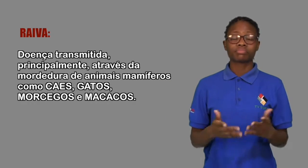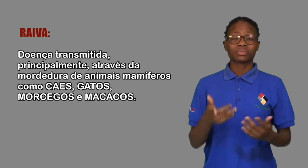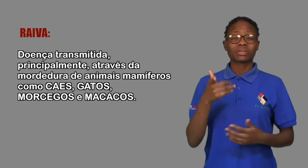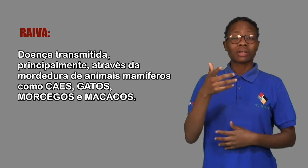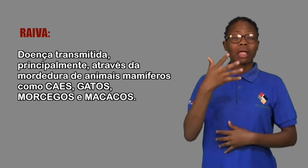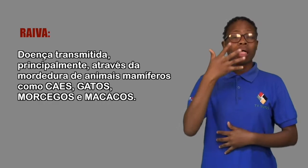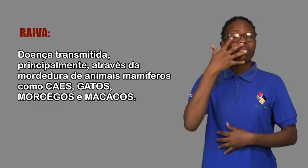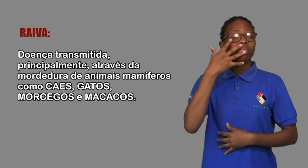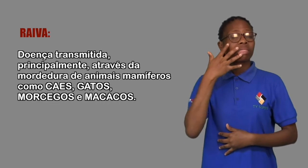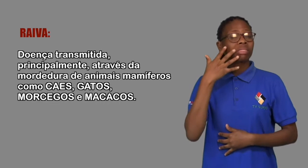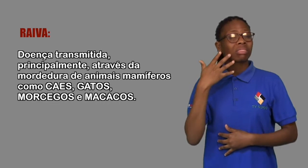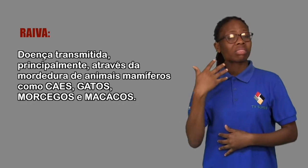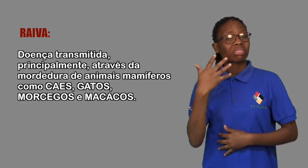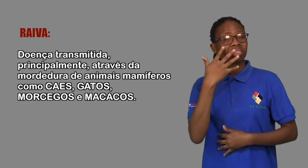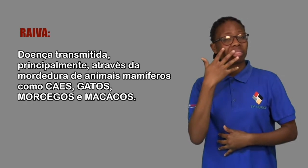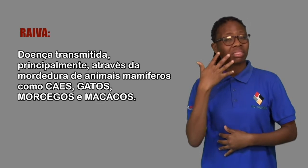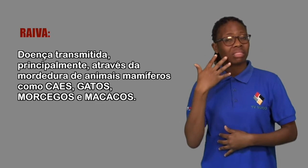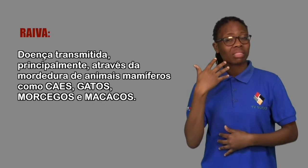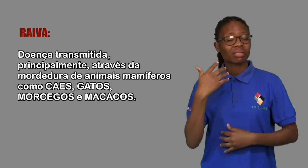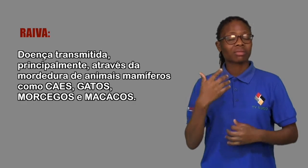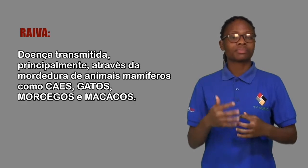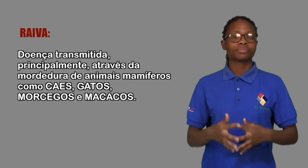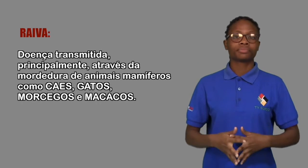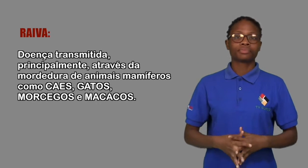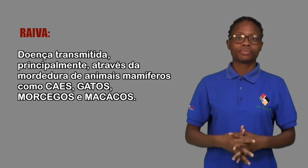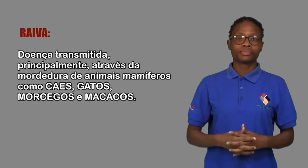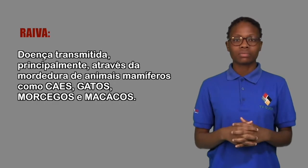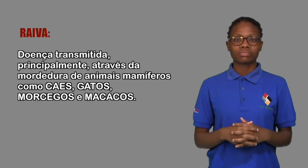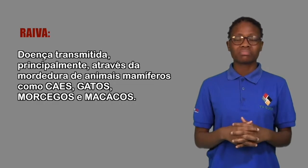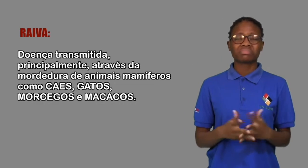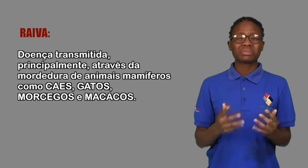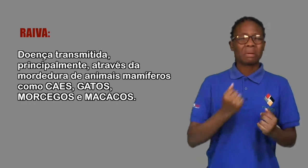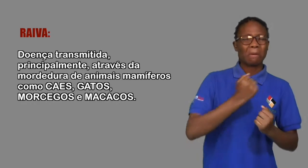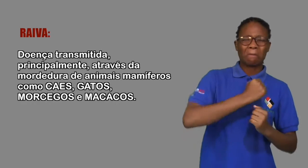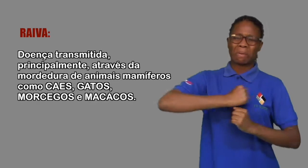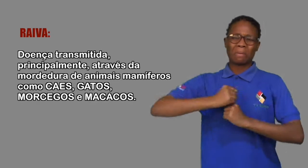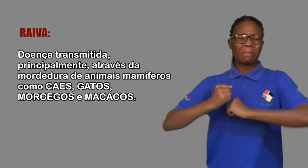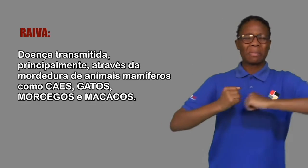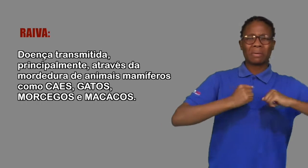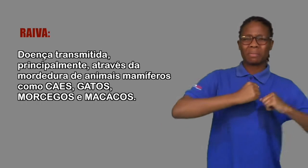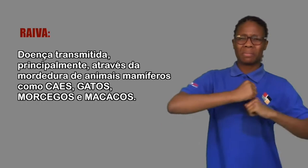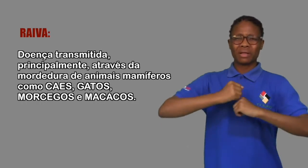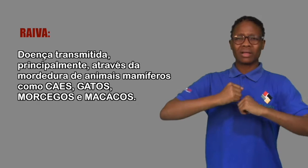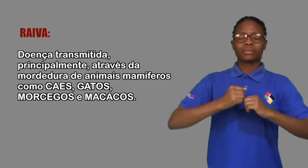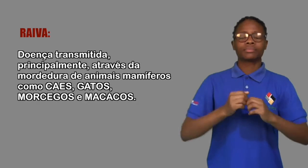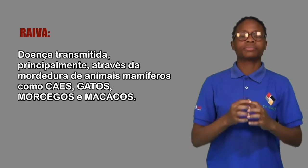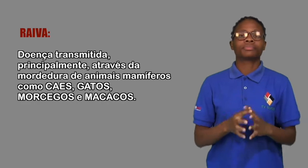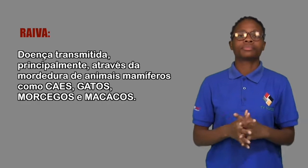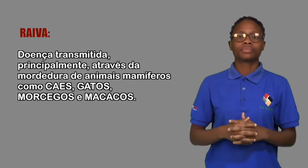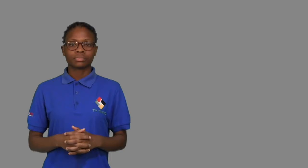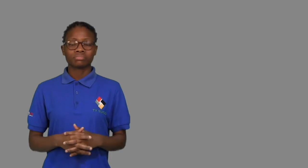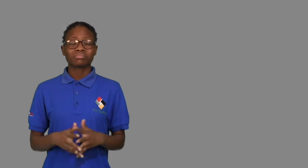gatos, morcegos e macacos, sendo as principais vítimas crianças. Os